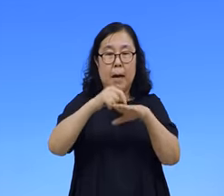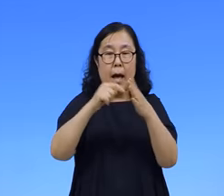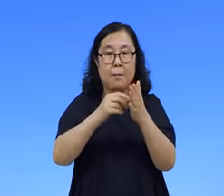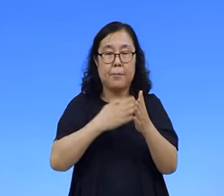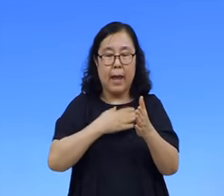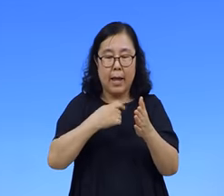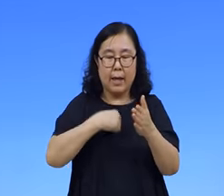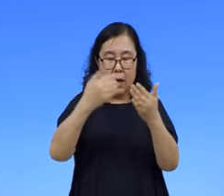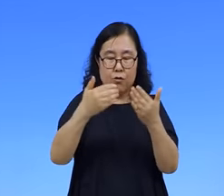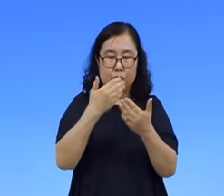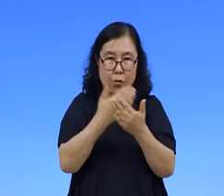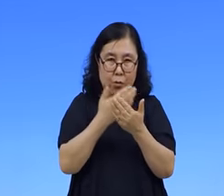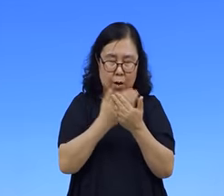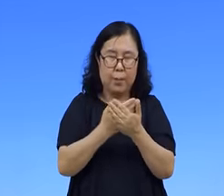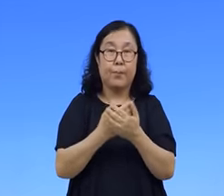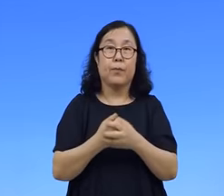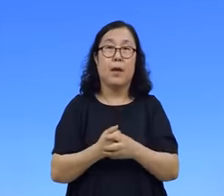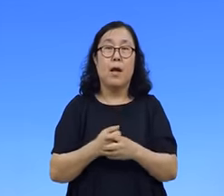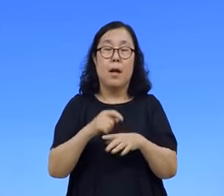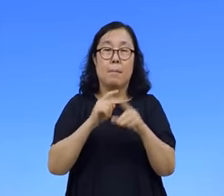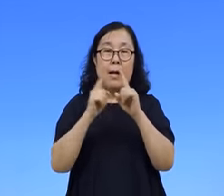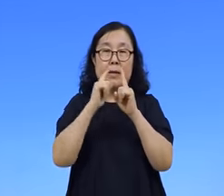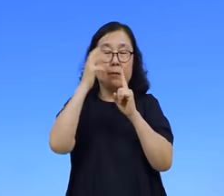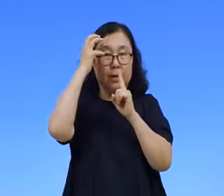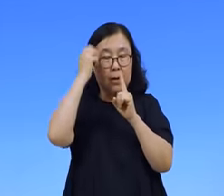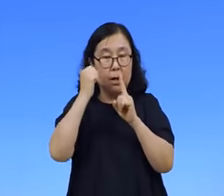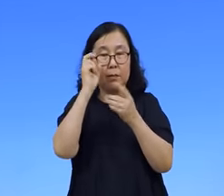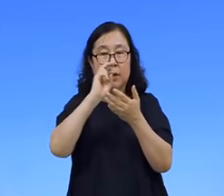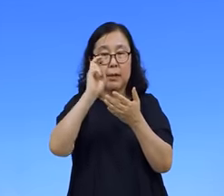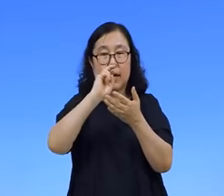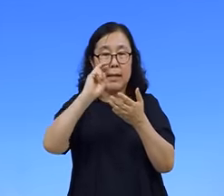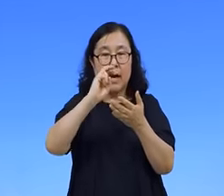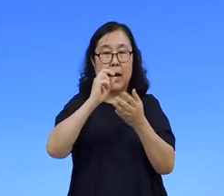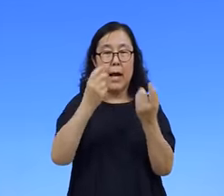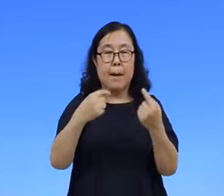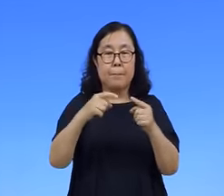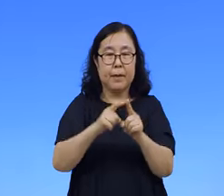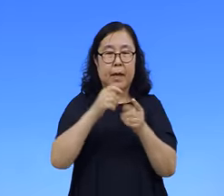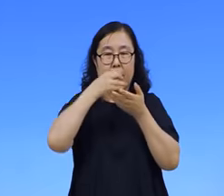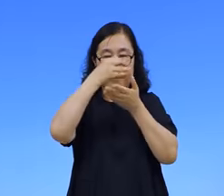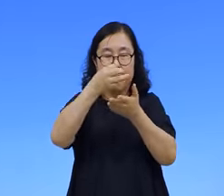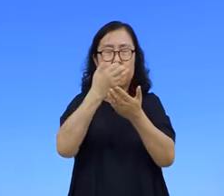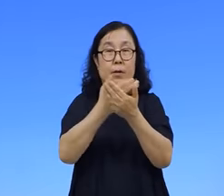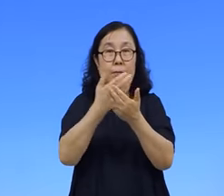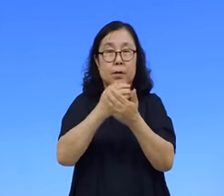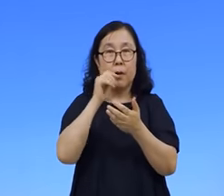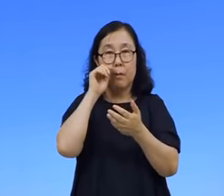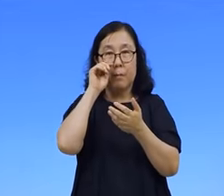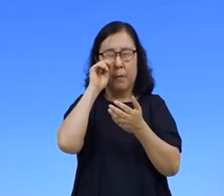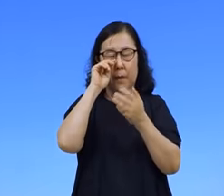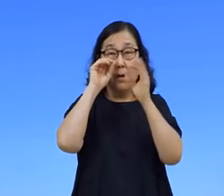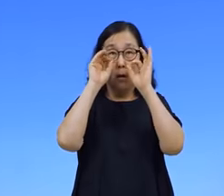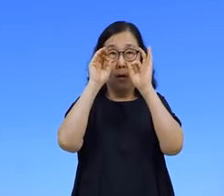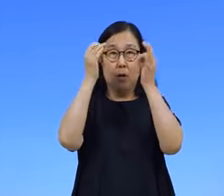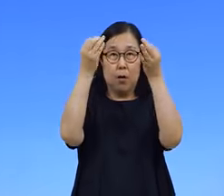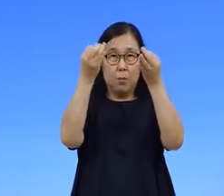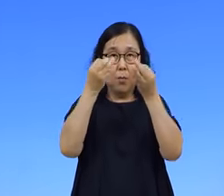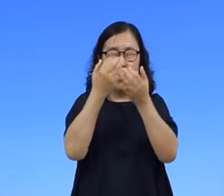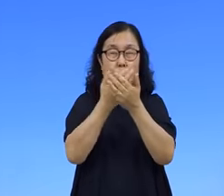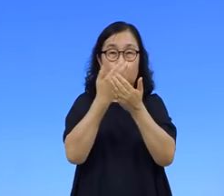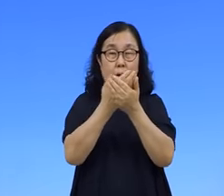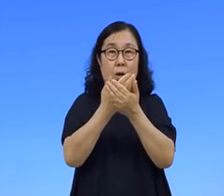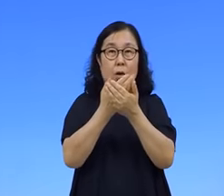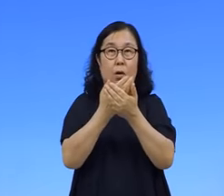주소서. 주님 마음 내게 주소서. 오늘 말씀을 기억하시면서 우리 찬양 같이 한번 불러보기 원합니다. 보소서